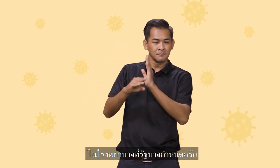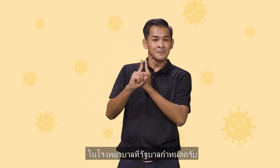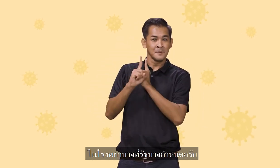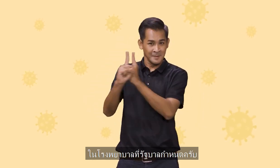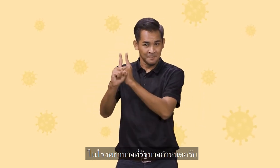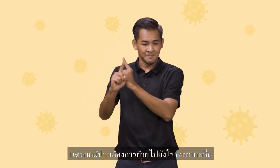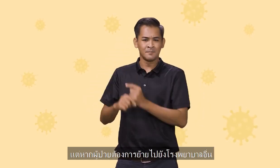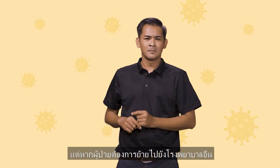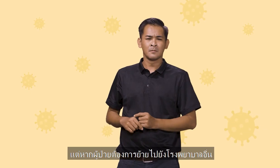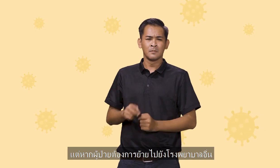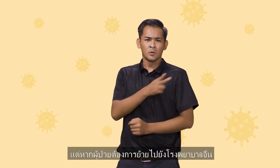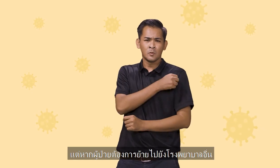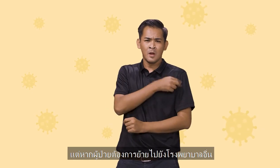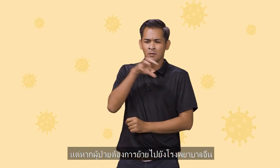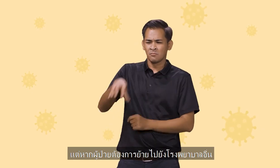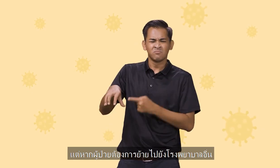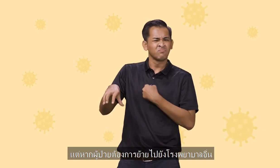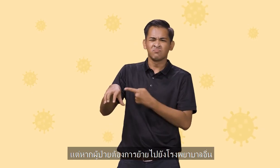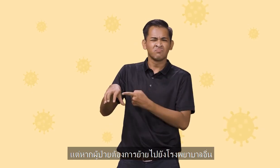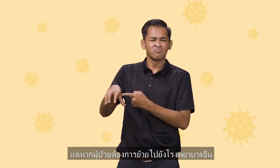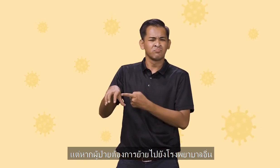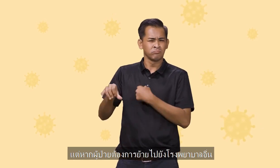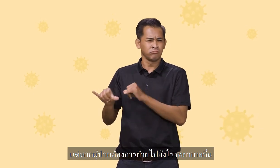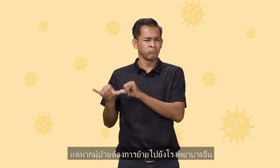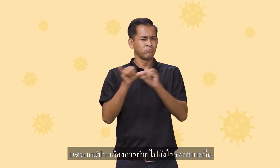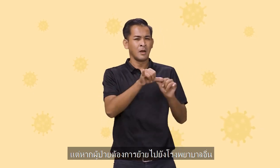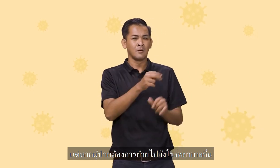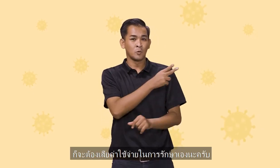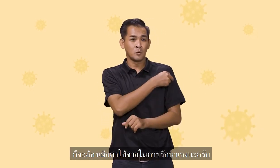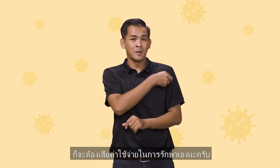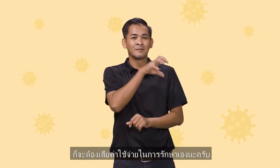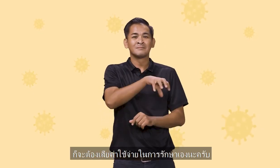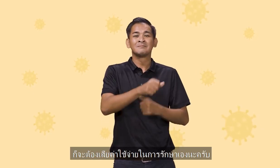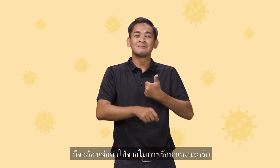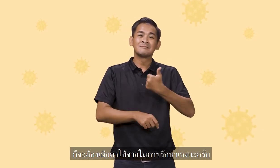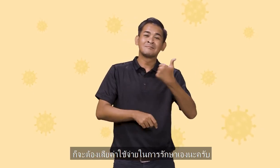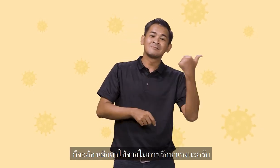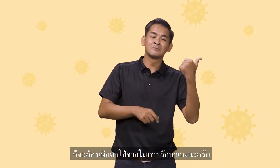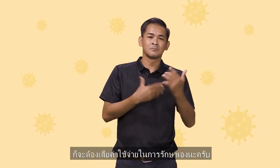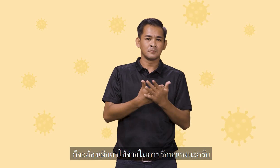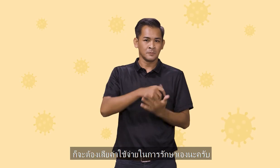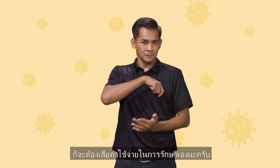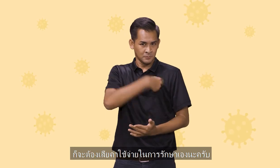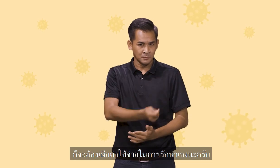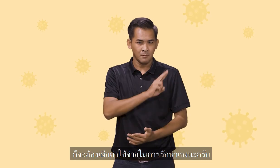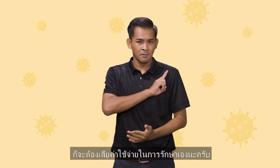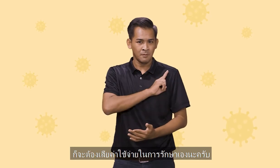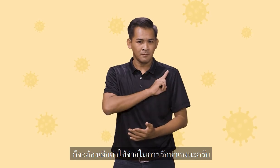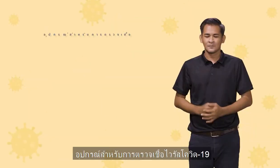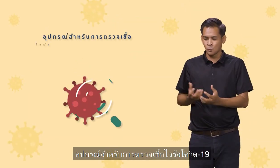หนดครับแต่หากผู้ป่วยต้องการย้ายไปยังโรงพยาบาลอื่นก็จะต้องเสียค่าใช้จ่ายในการรักษาเองนะครับอุป